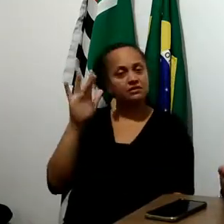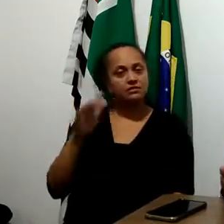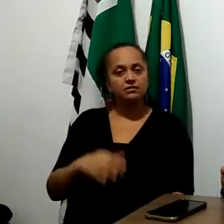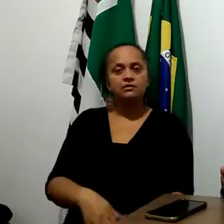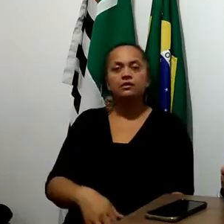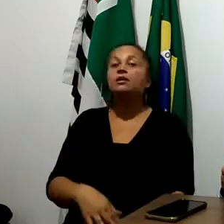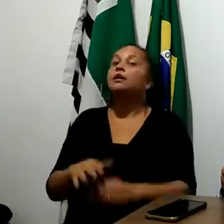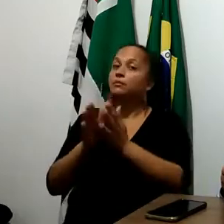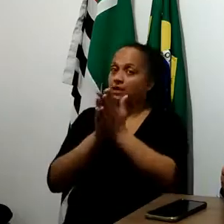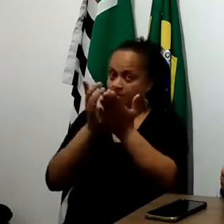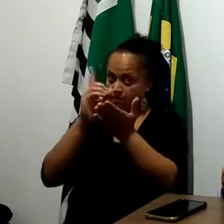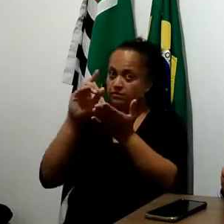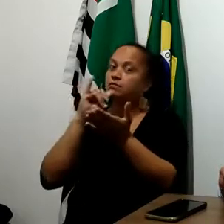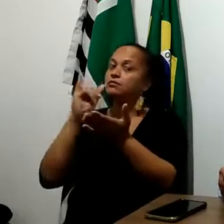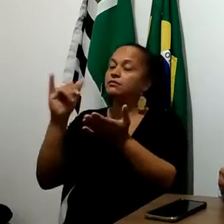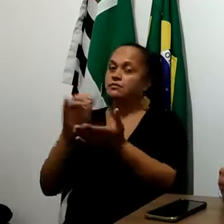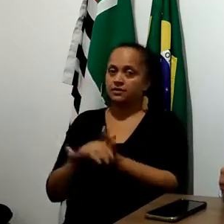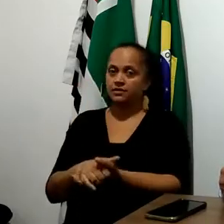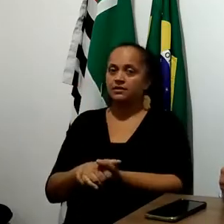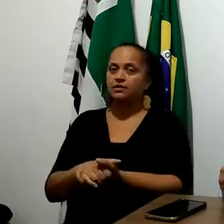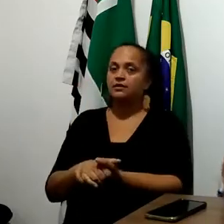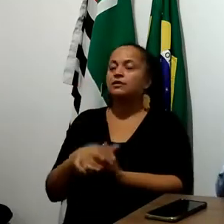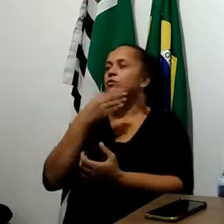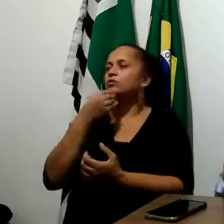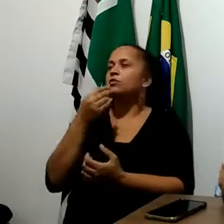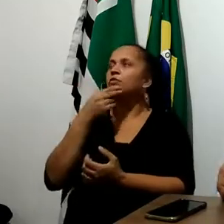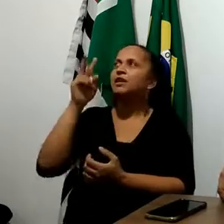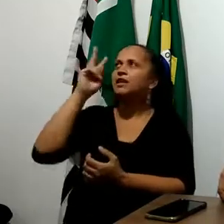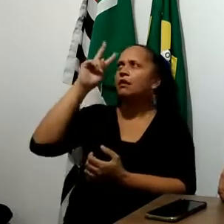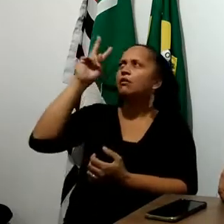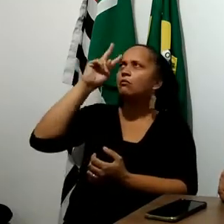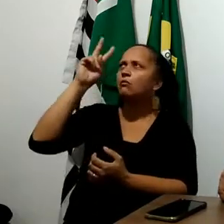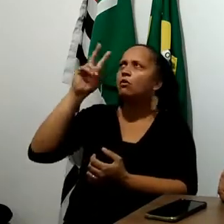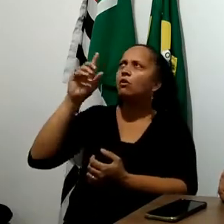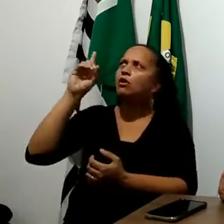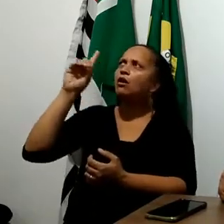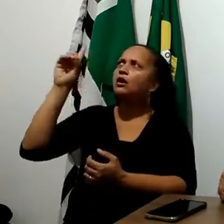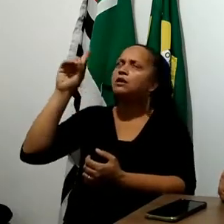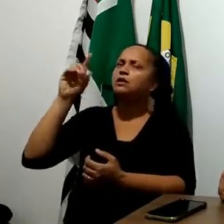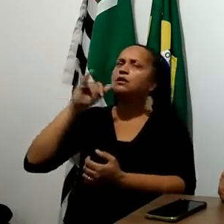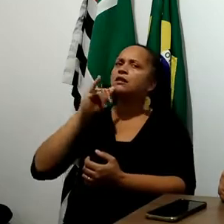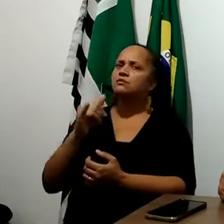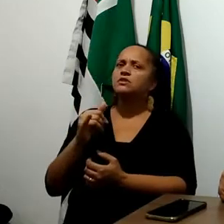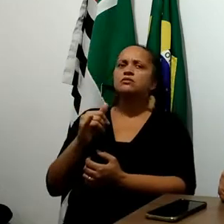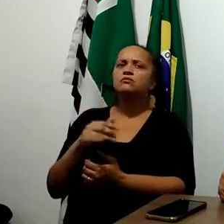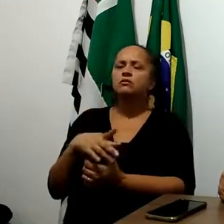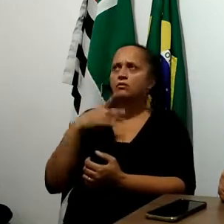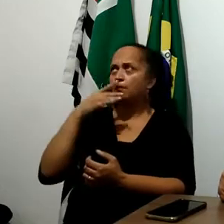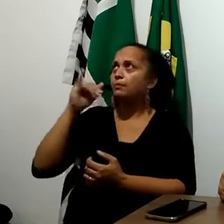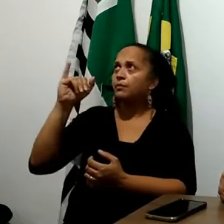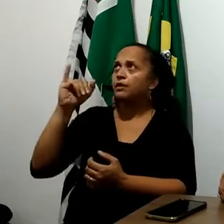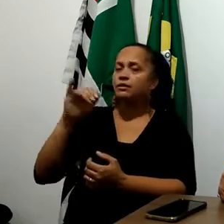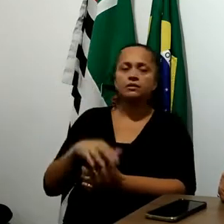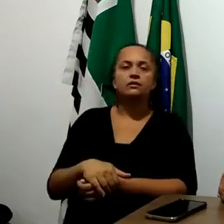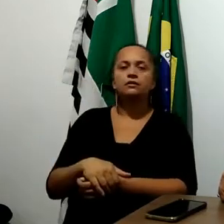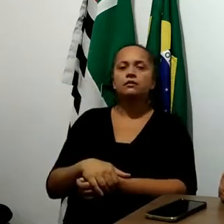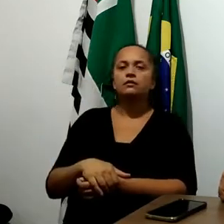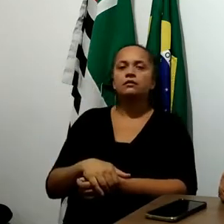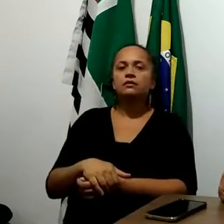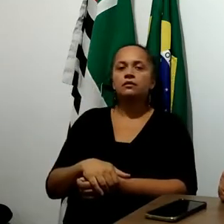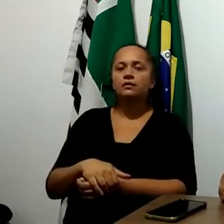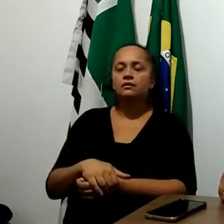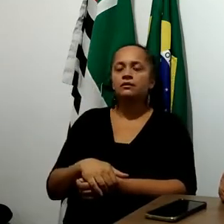si, levantou a cabeça e lembrou do pai dele. E falou: olha,